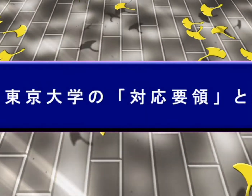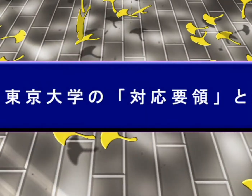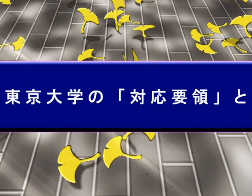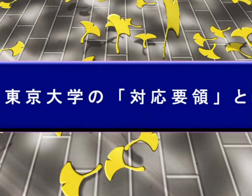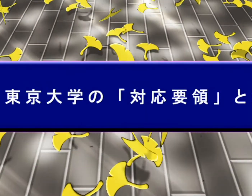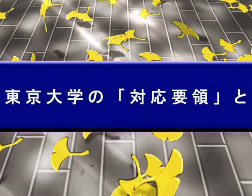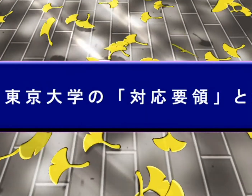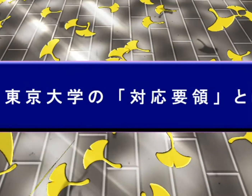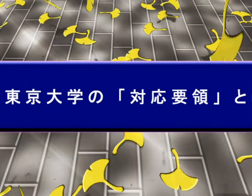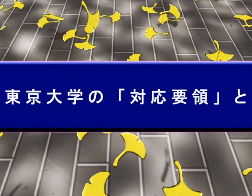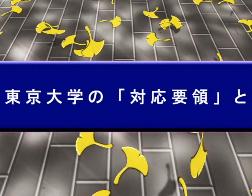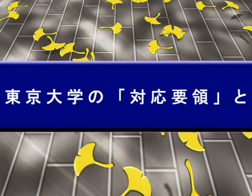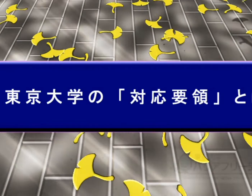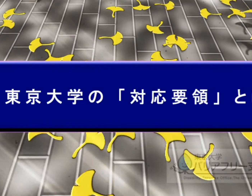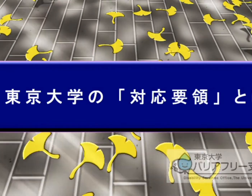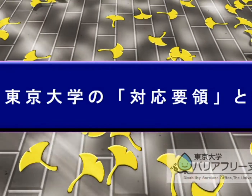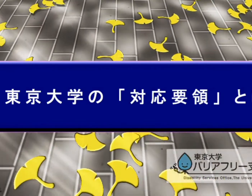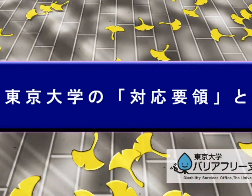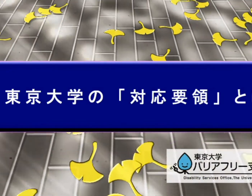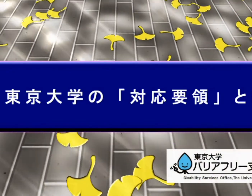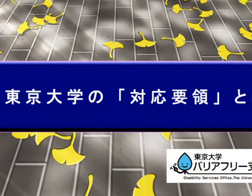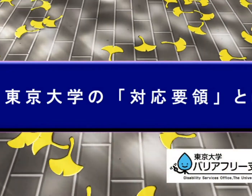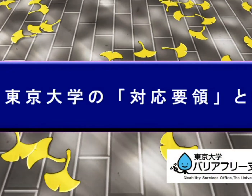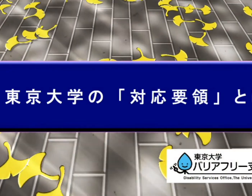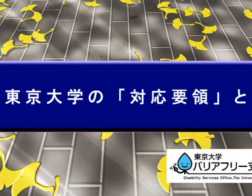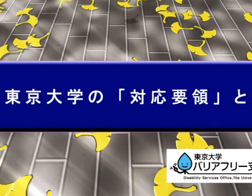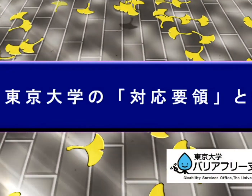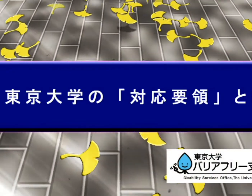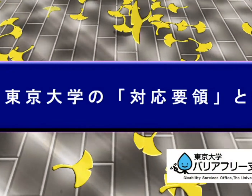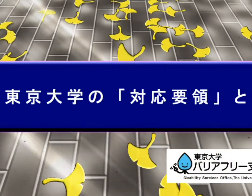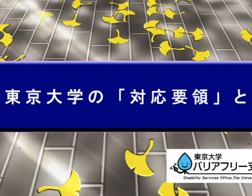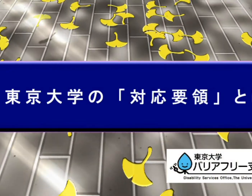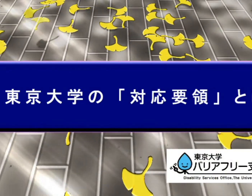東京大学の対応容量とは